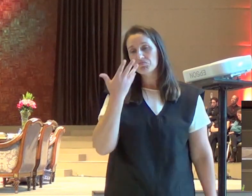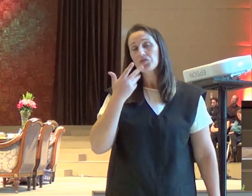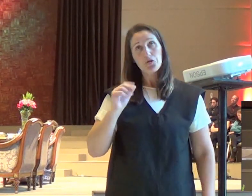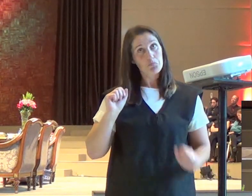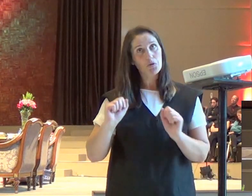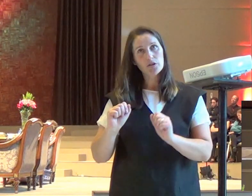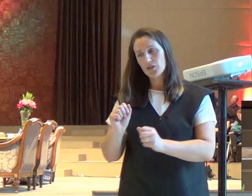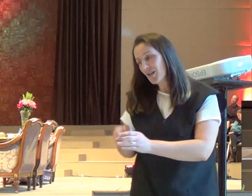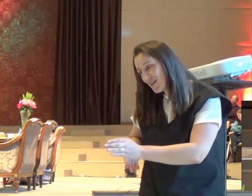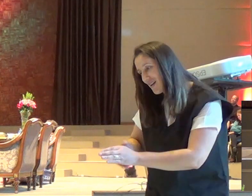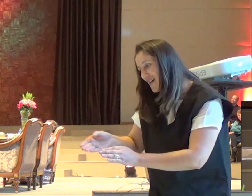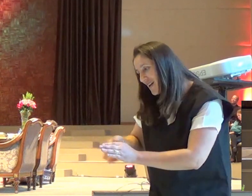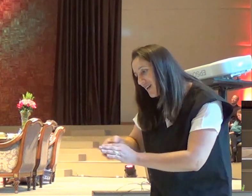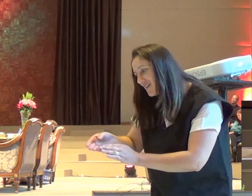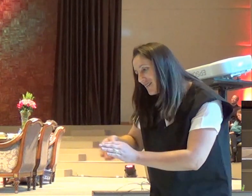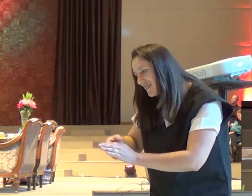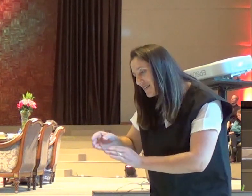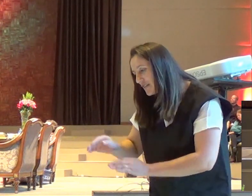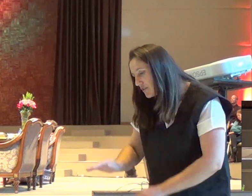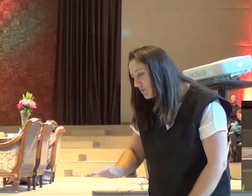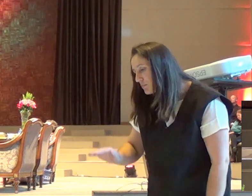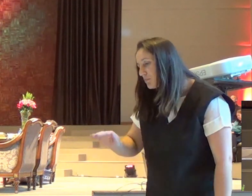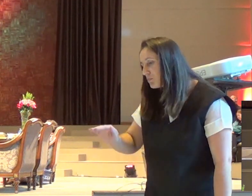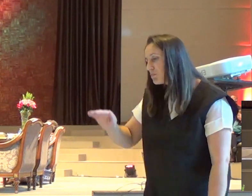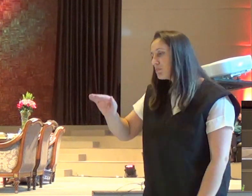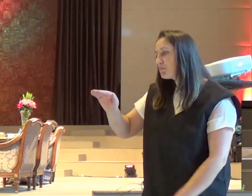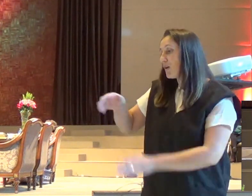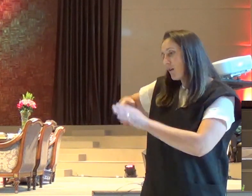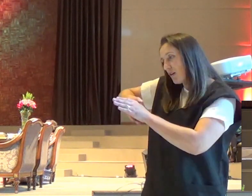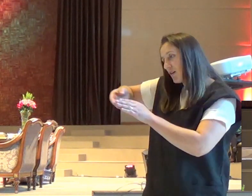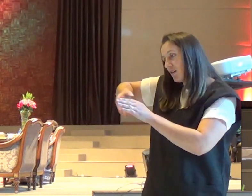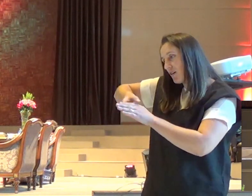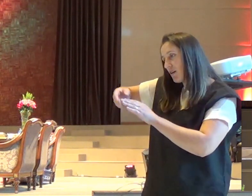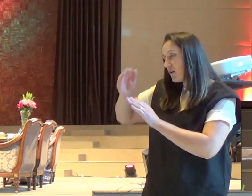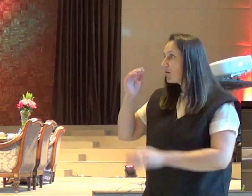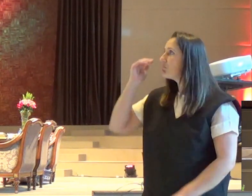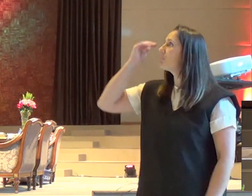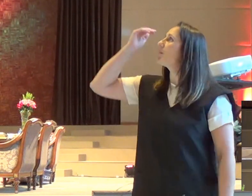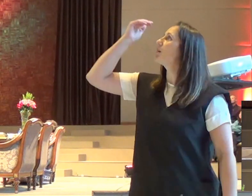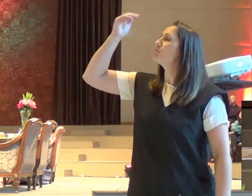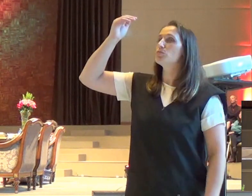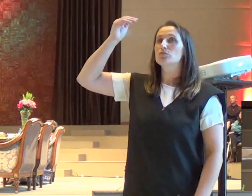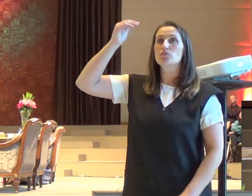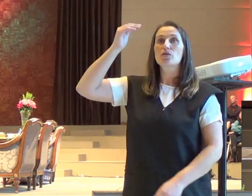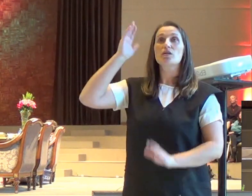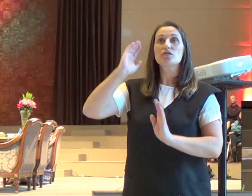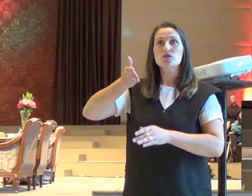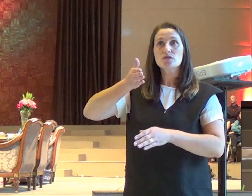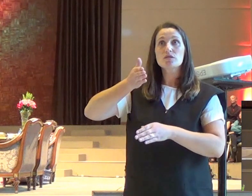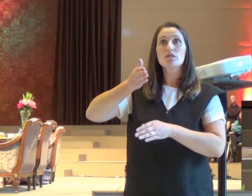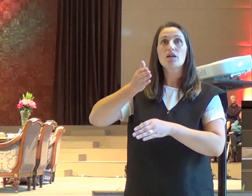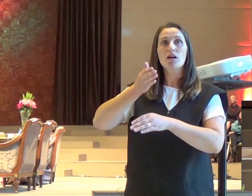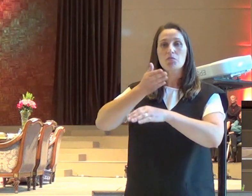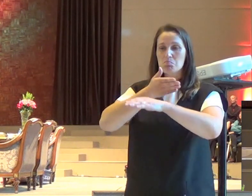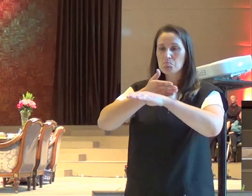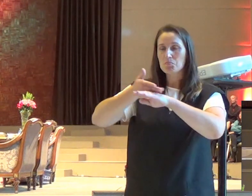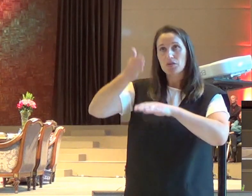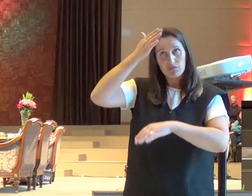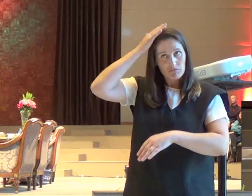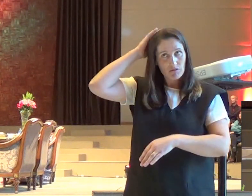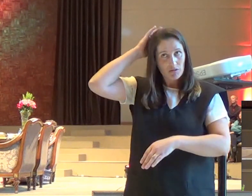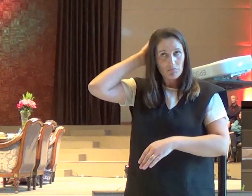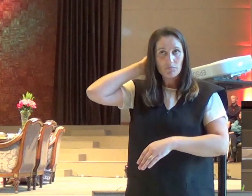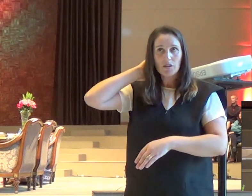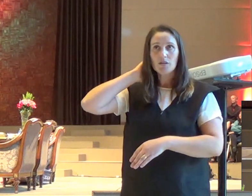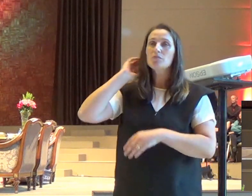é só o pequenininho não tem muito marmanjo de cabelo branco que precisa sentar do lado do pai para ouvir a